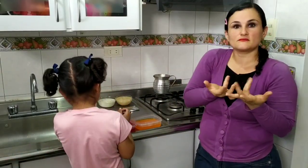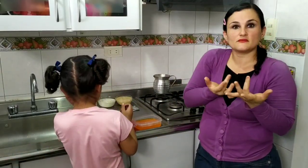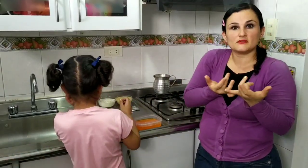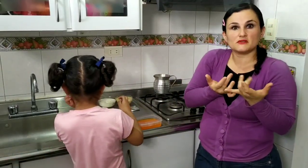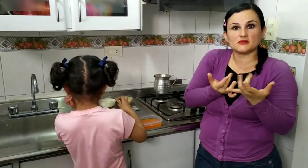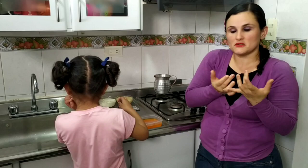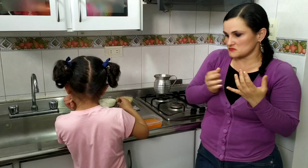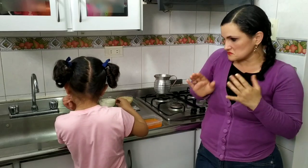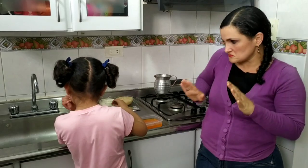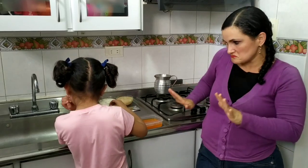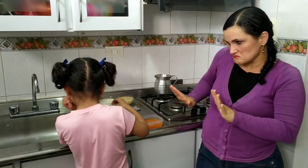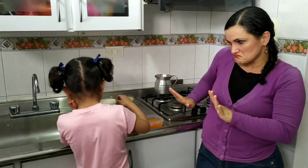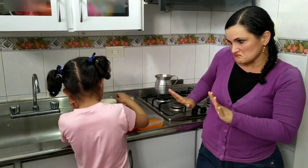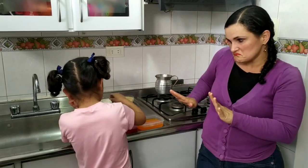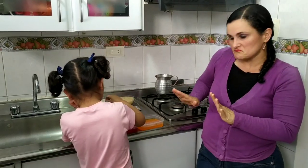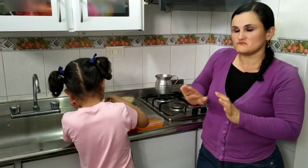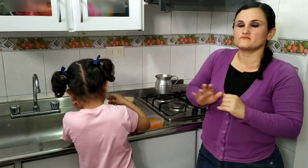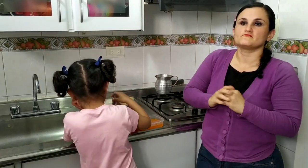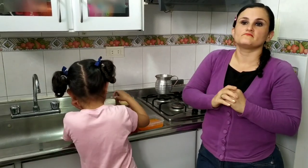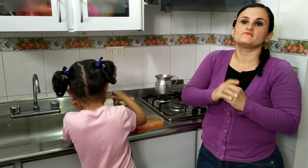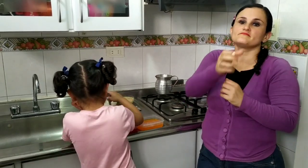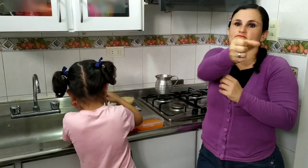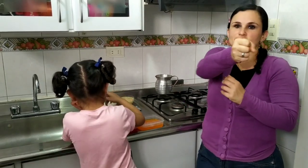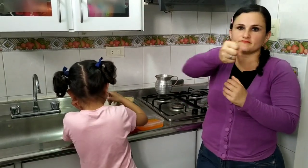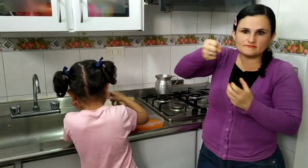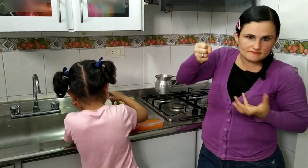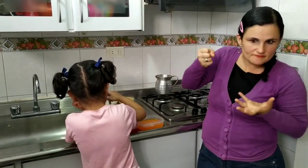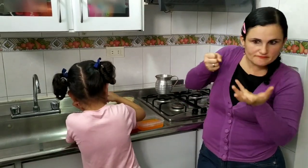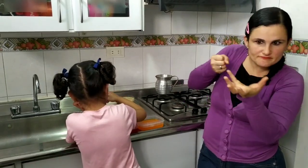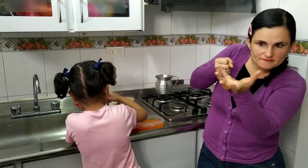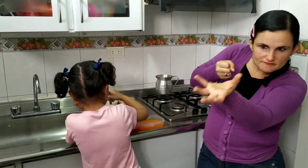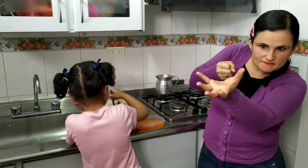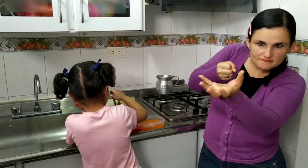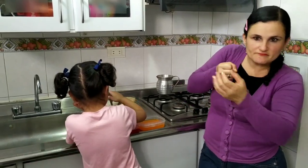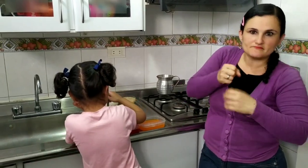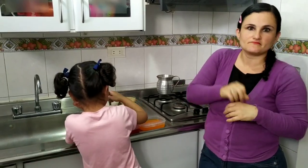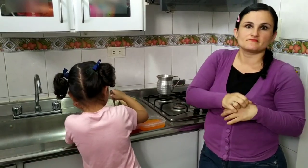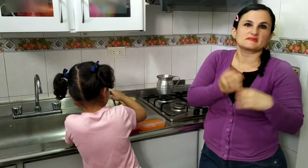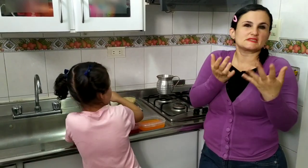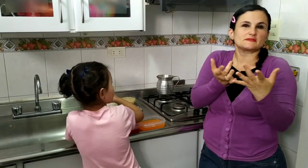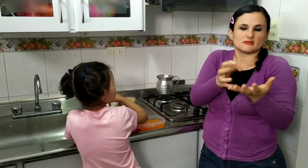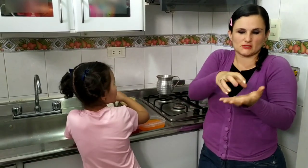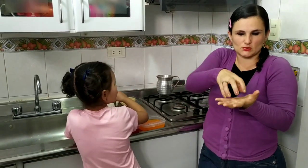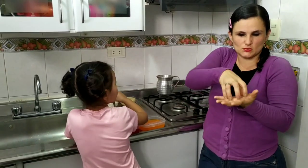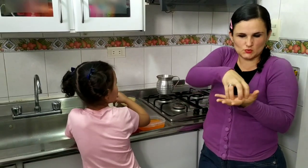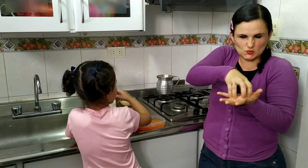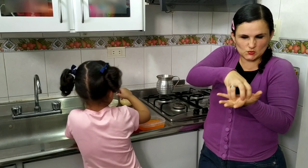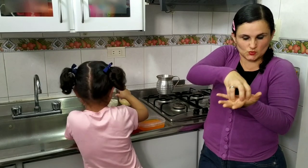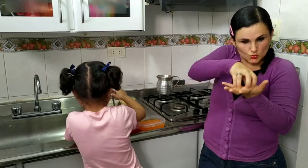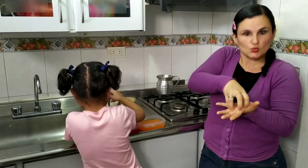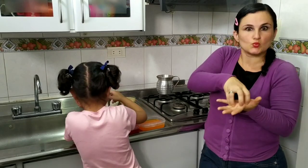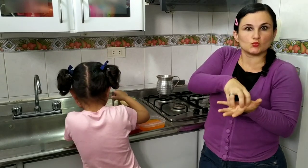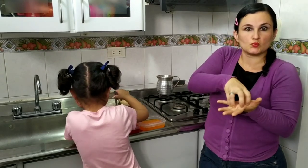y ahora vamos a esperar un momentico para poderlas meter a la nevera, para